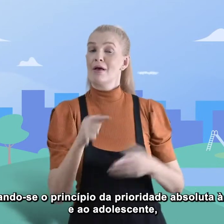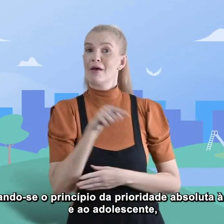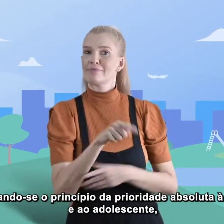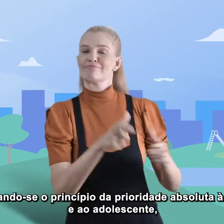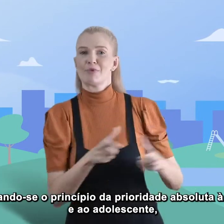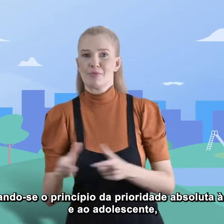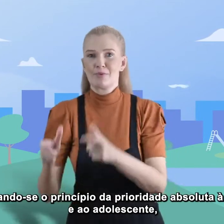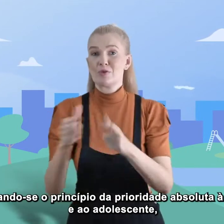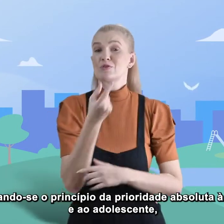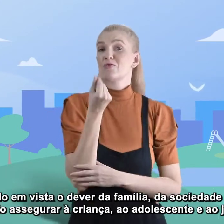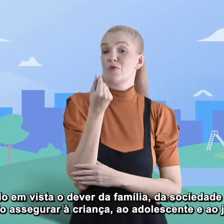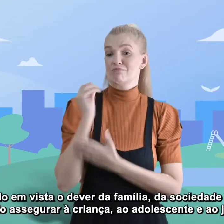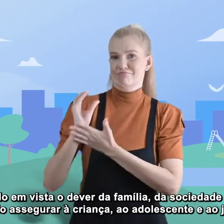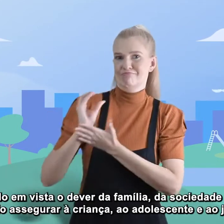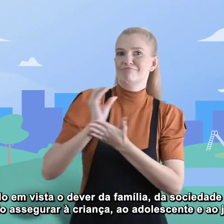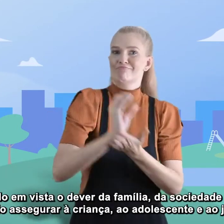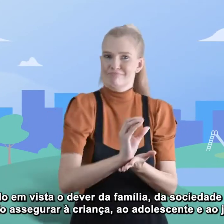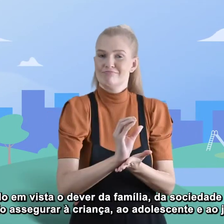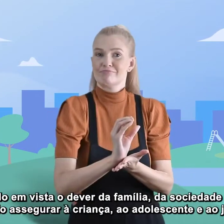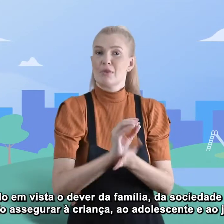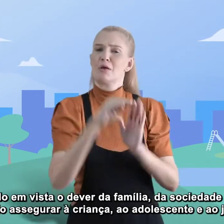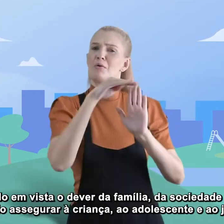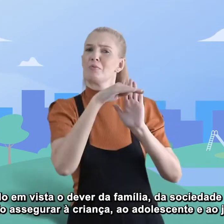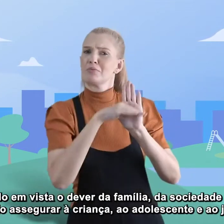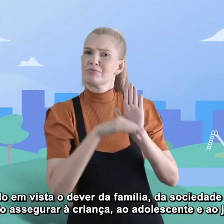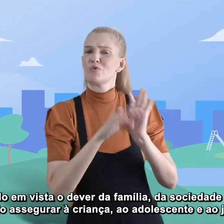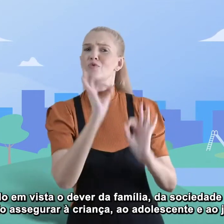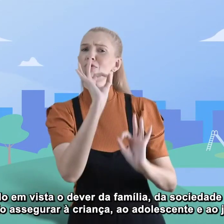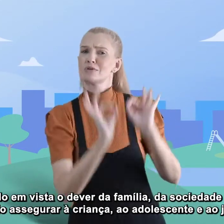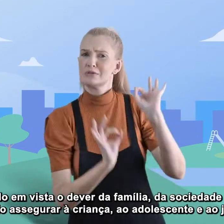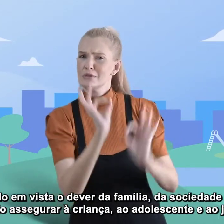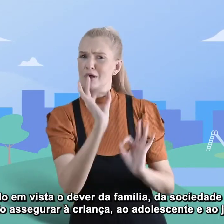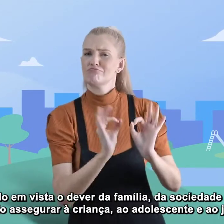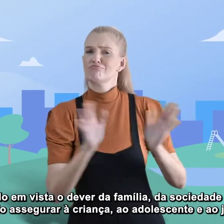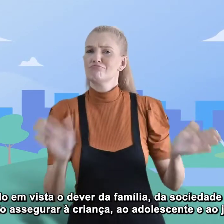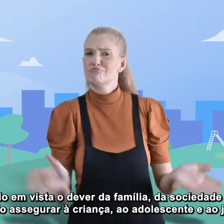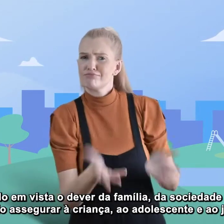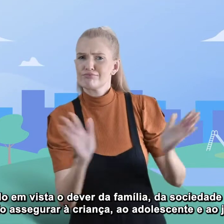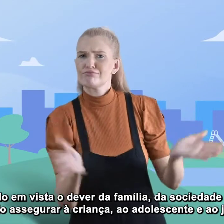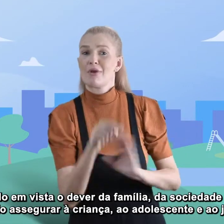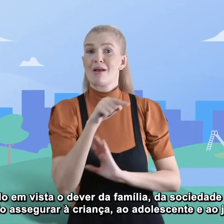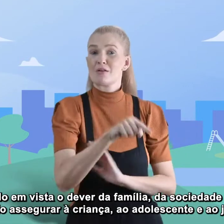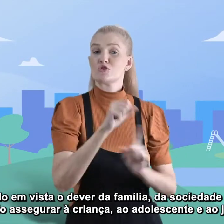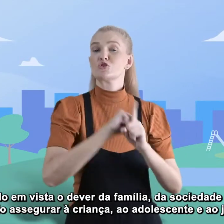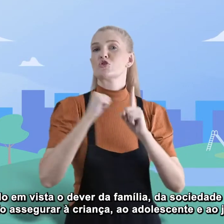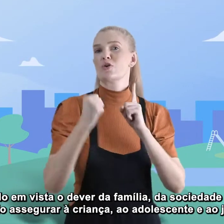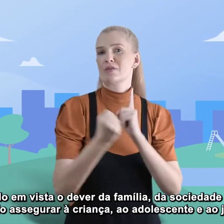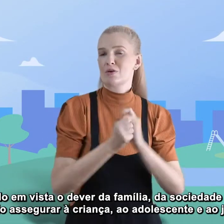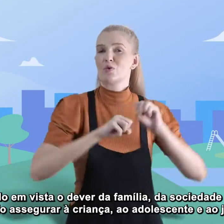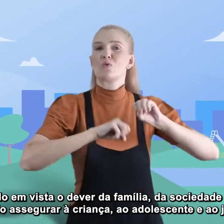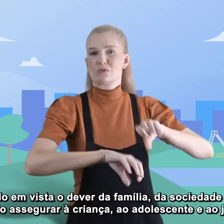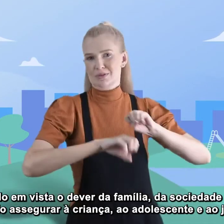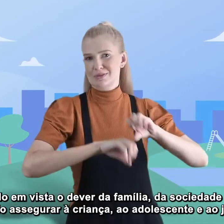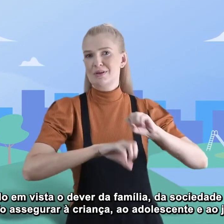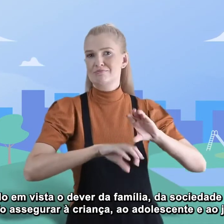e ao adolescente, tendo em vista o dever da família, da sociedade e do Estado assegurar à criança, ao adolescente e ao